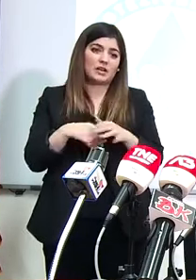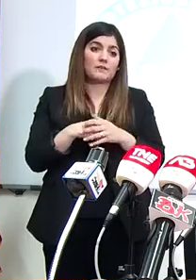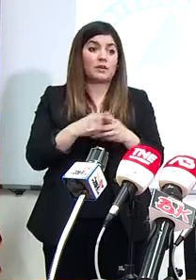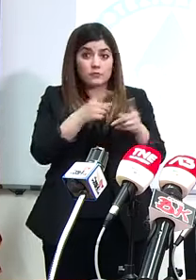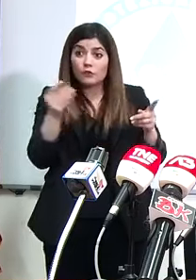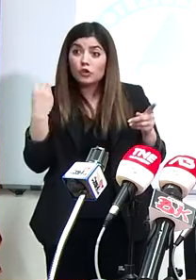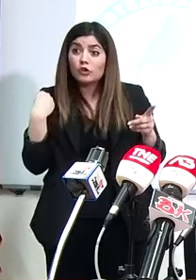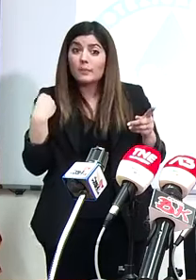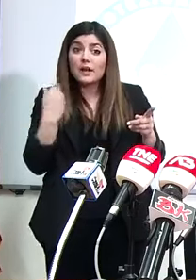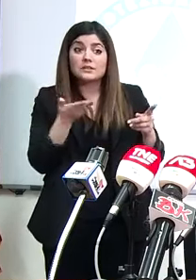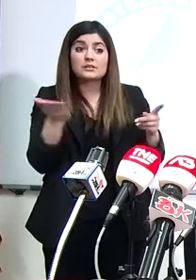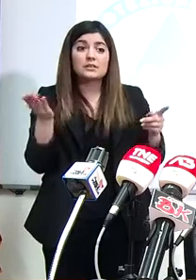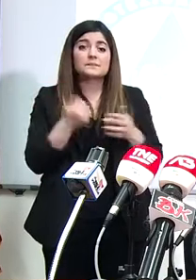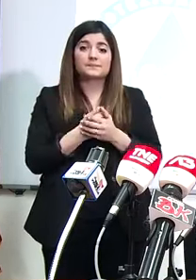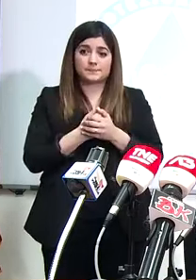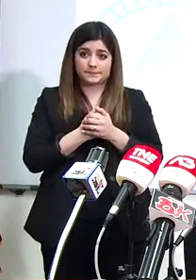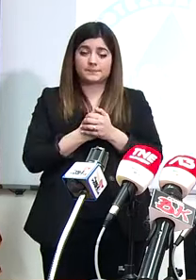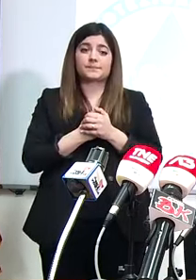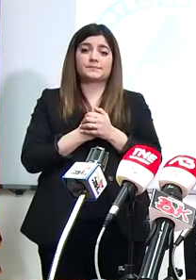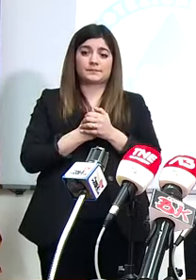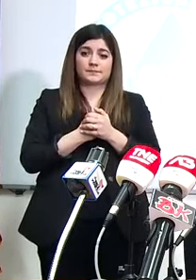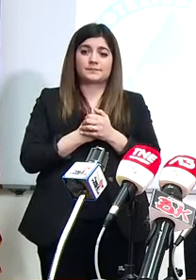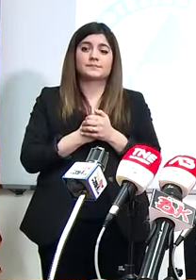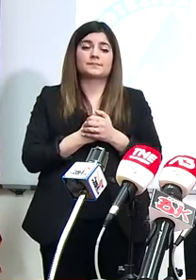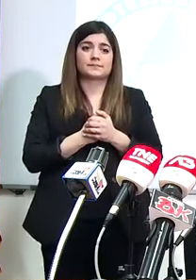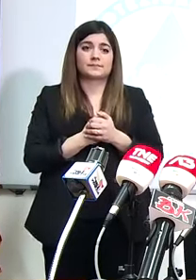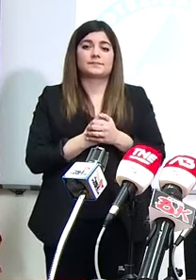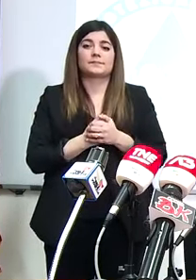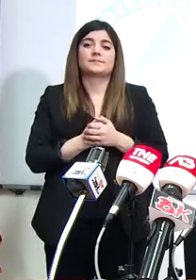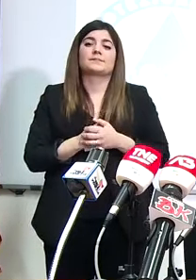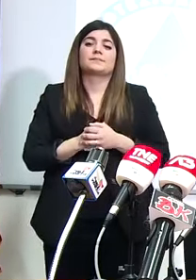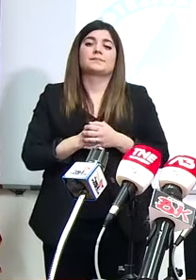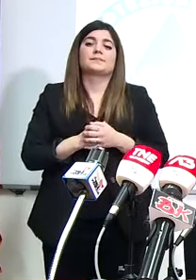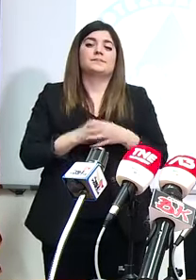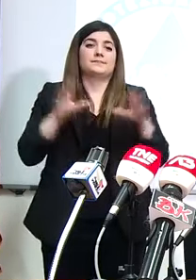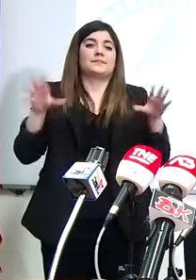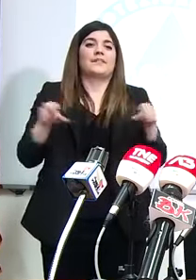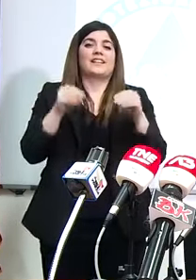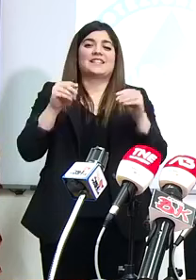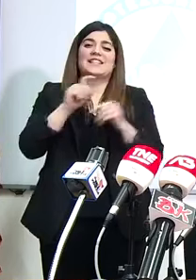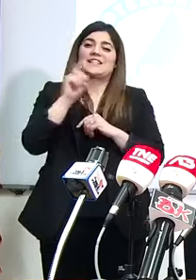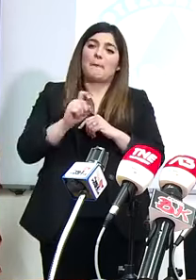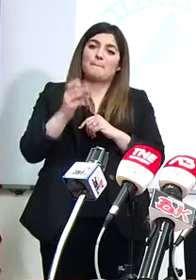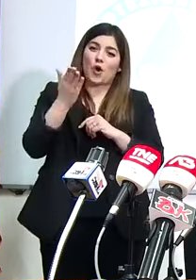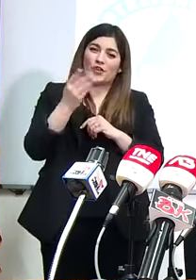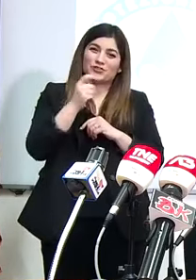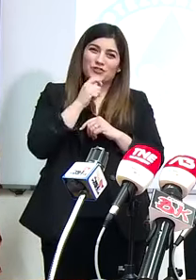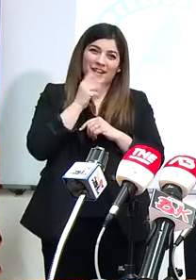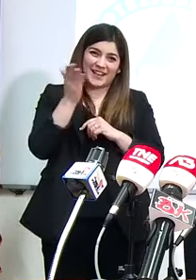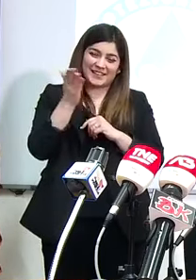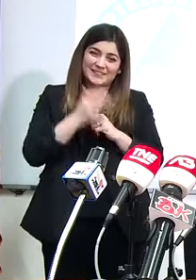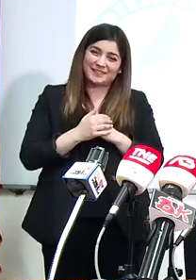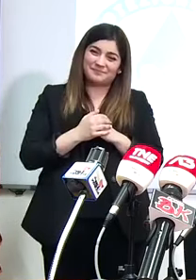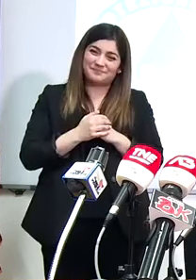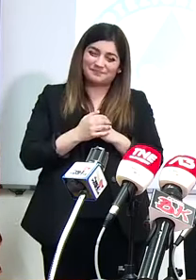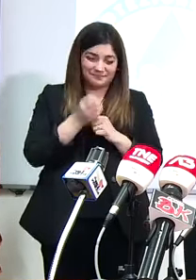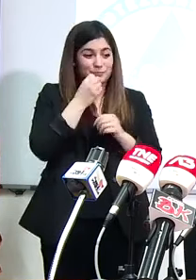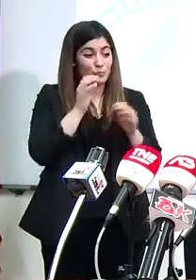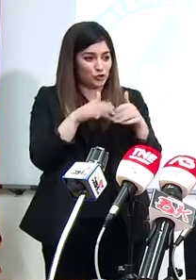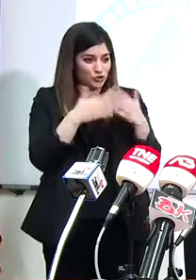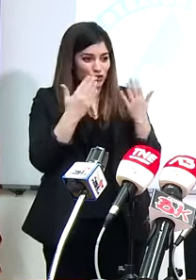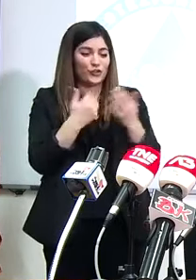zambo la sua faccio io l'ordine secondo le mani comincia zambon che è stata la prima prego buongiorno o giorni